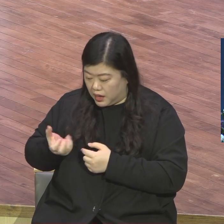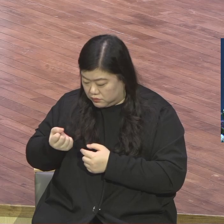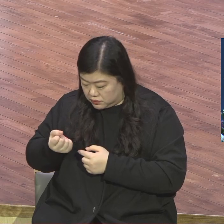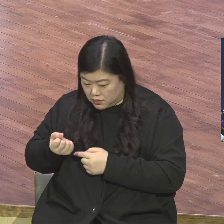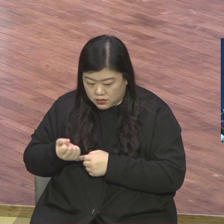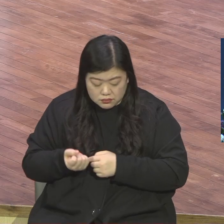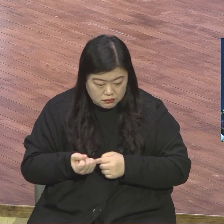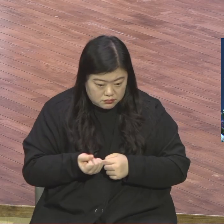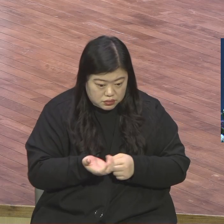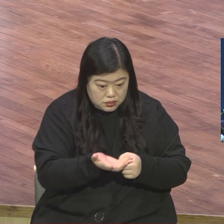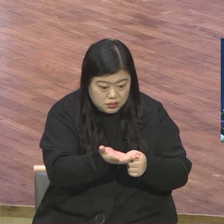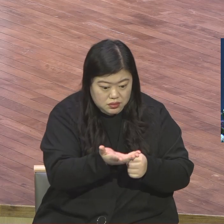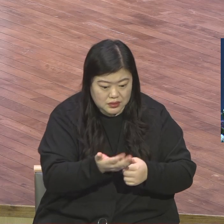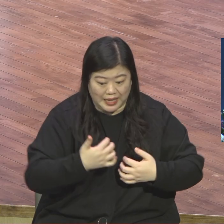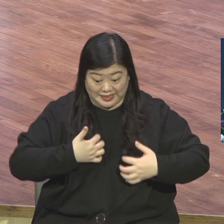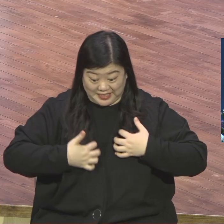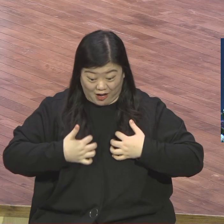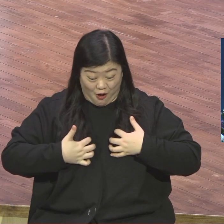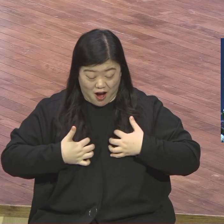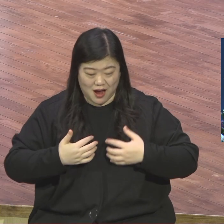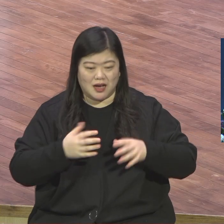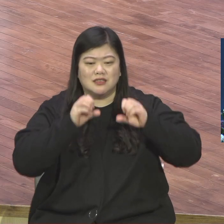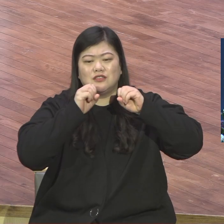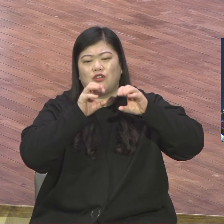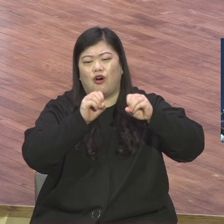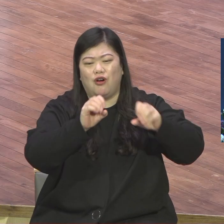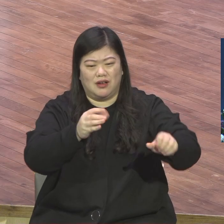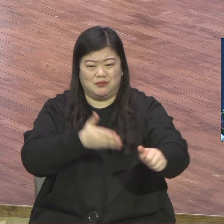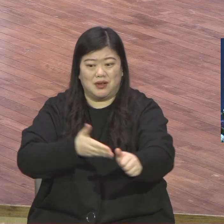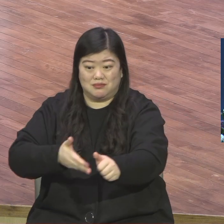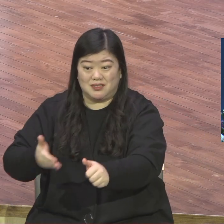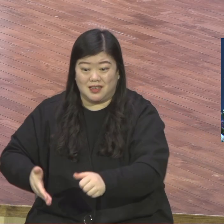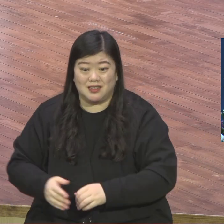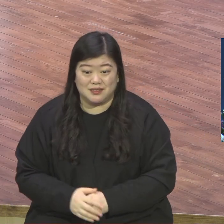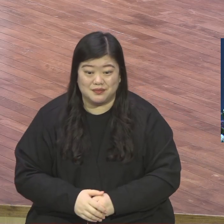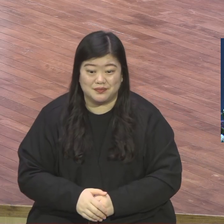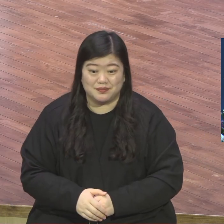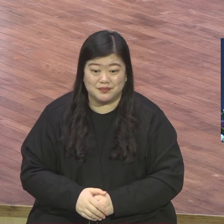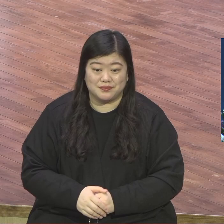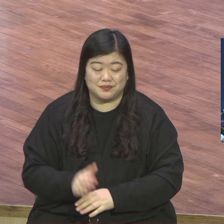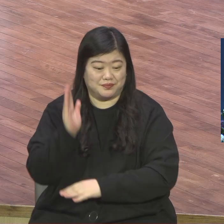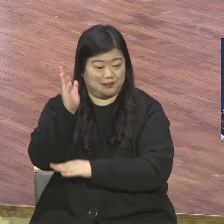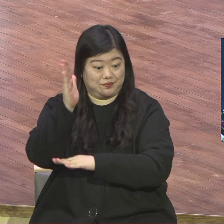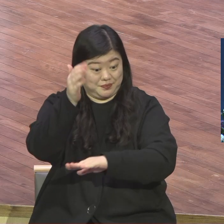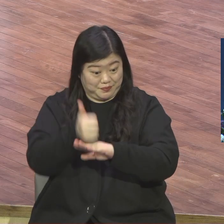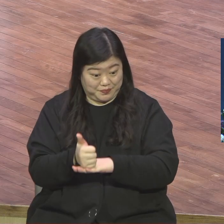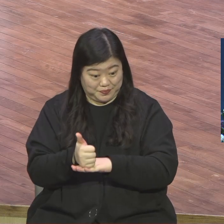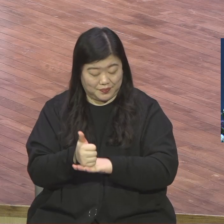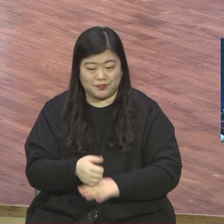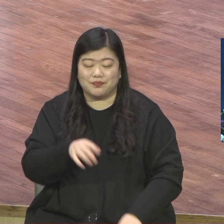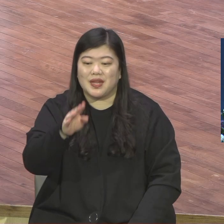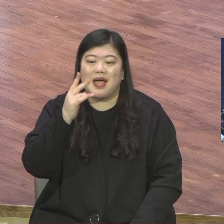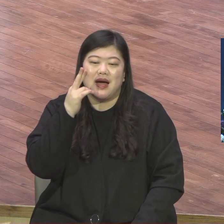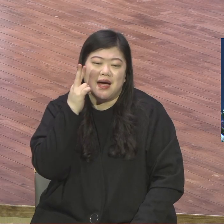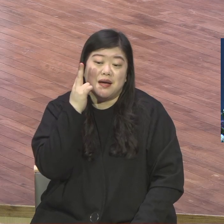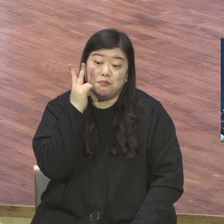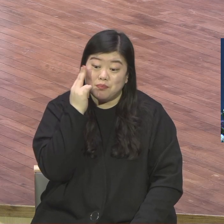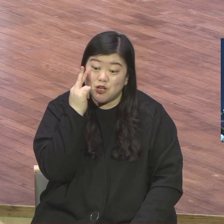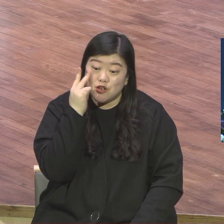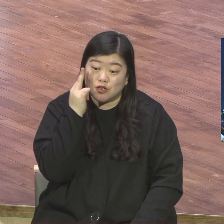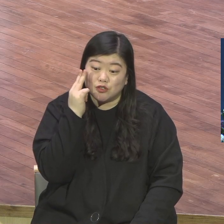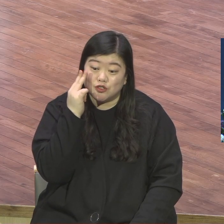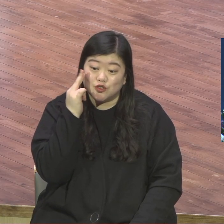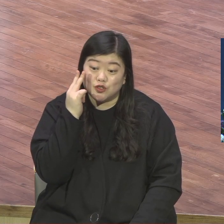즐거워하는 절대 복음 인생 되기를 제물로 축복합니다. 결론입니다. 미국 역사상 제일